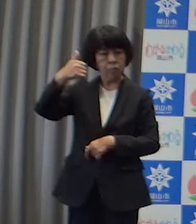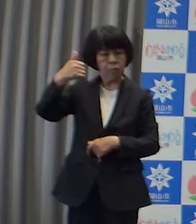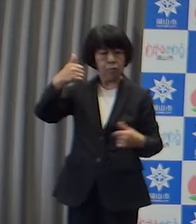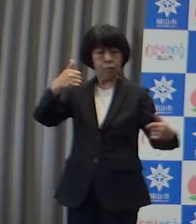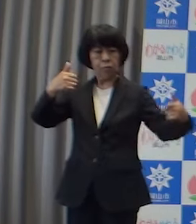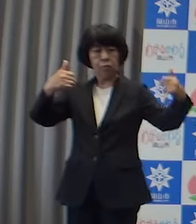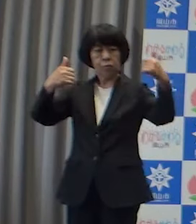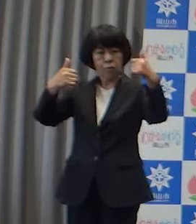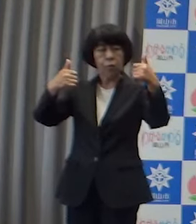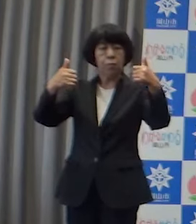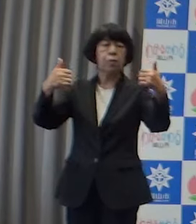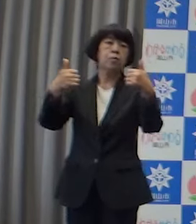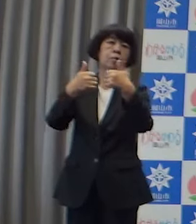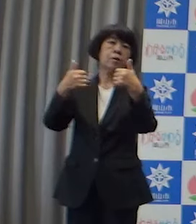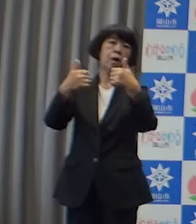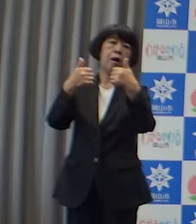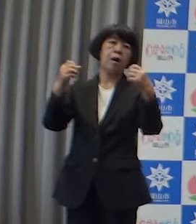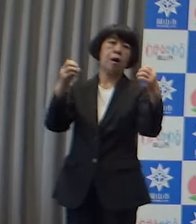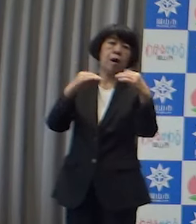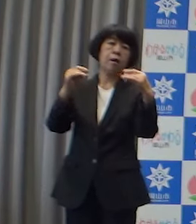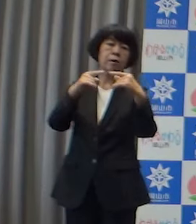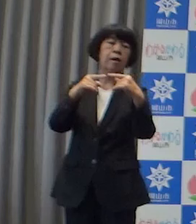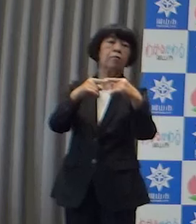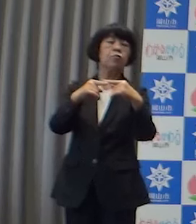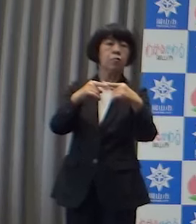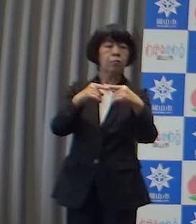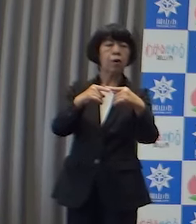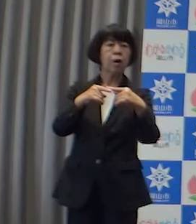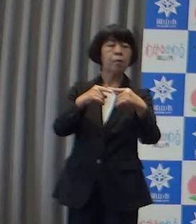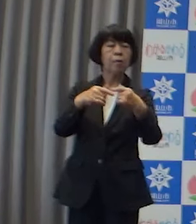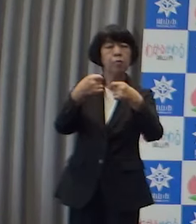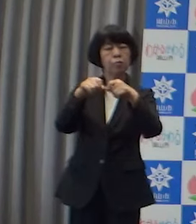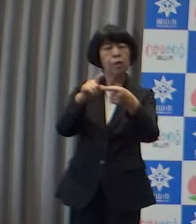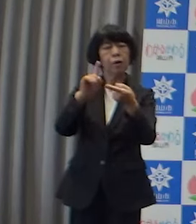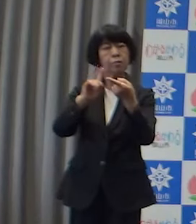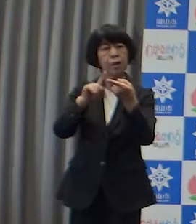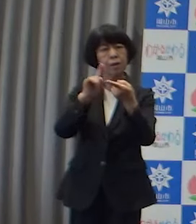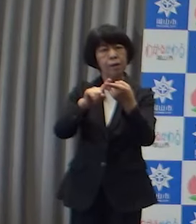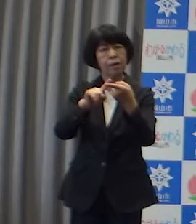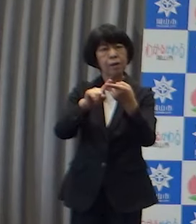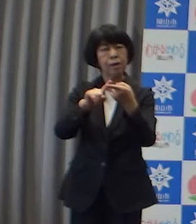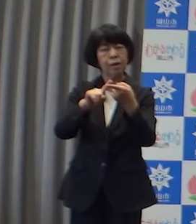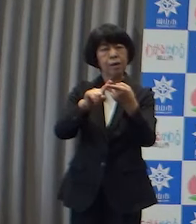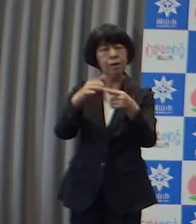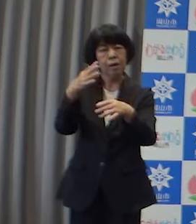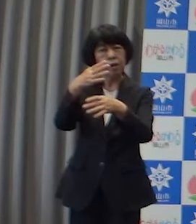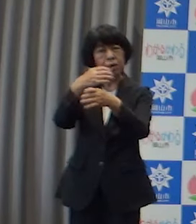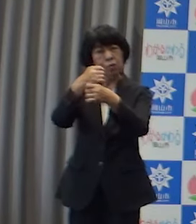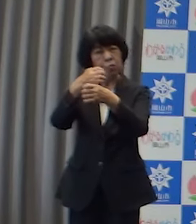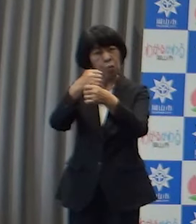ですね、どのように調整されて、いつ頃というふうにお考えでしょうか。 そうですね、